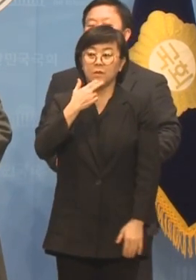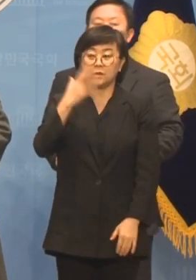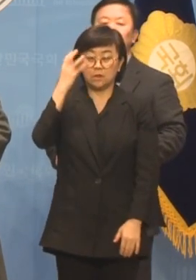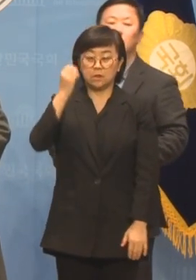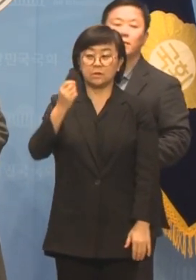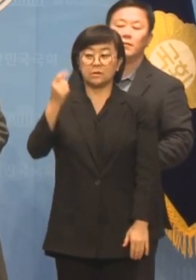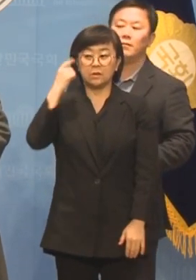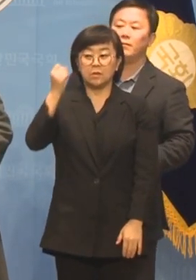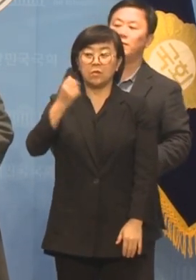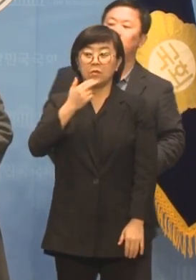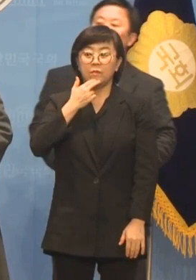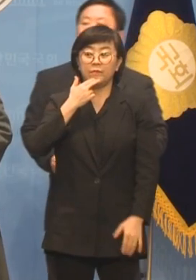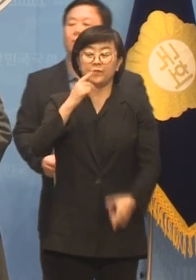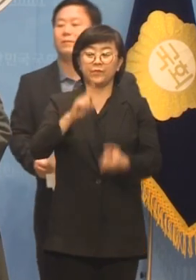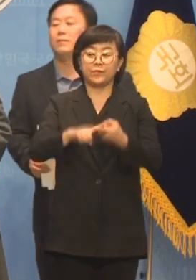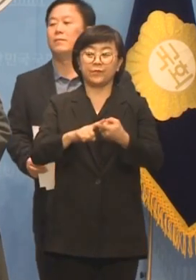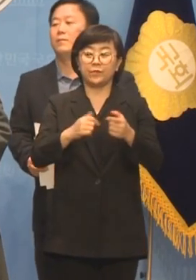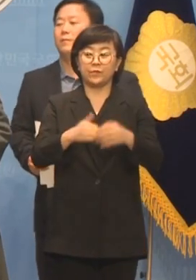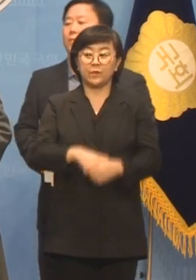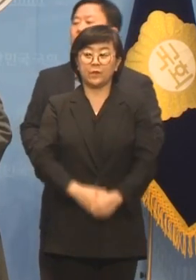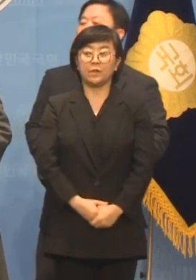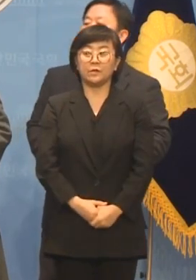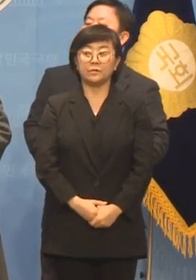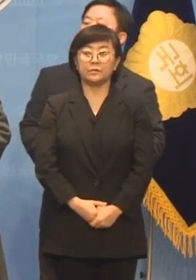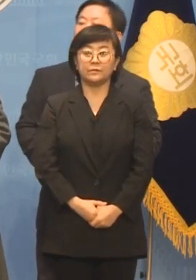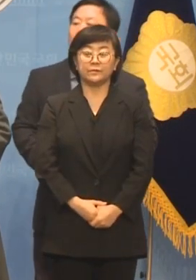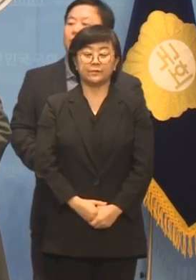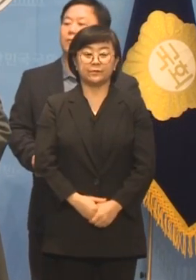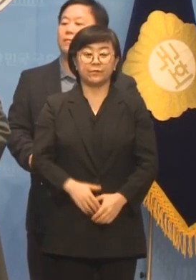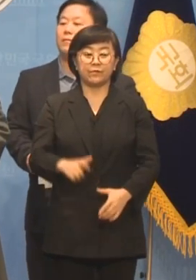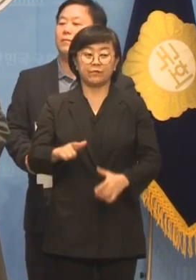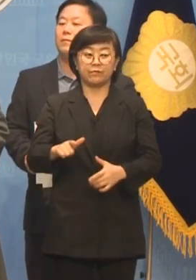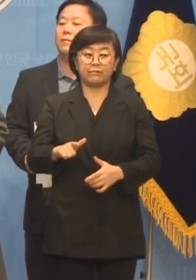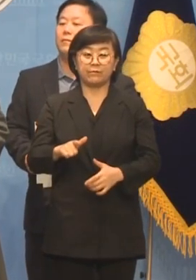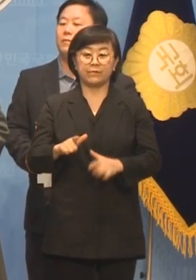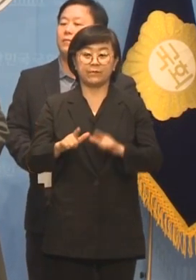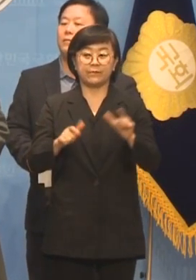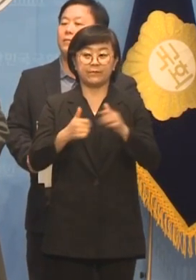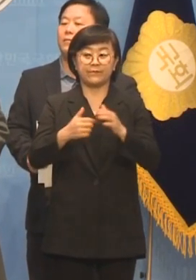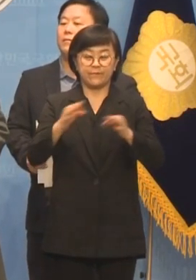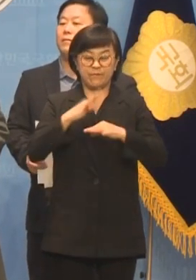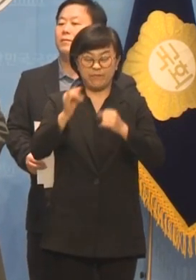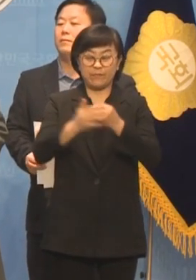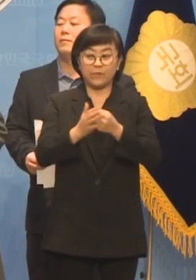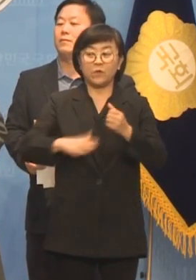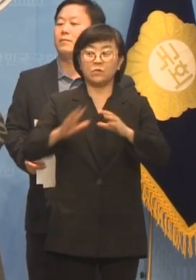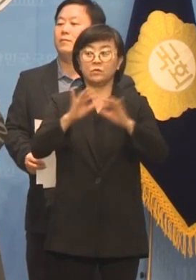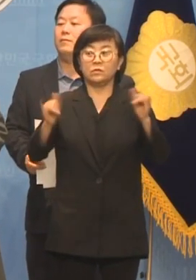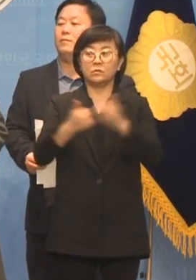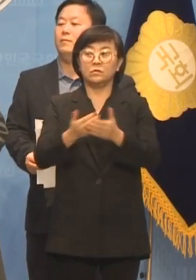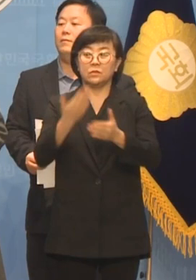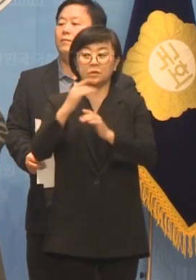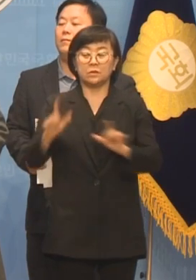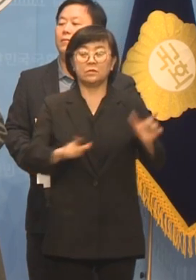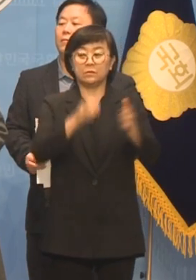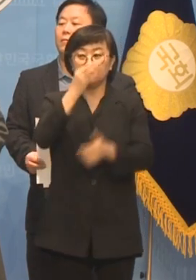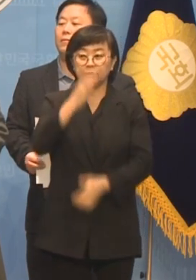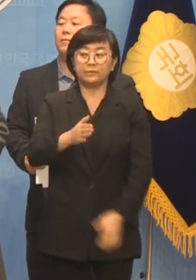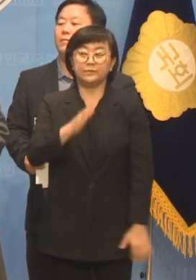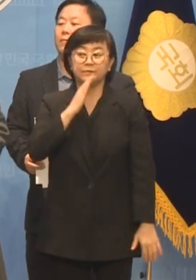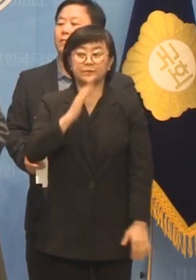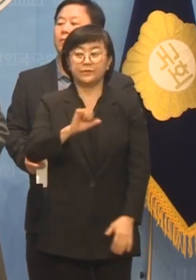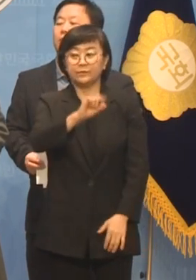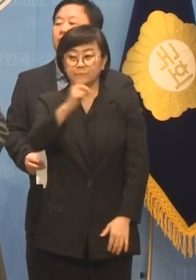생각하지 않는지 매우 의아하지 않을 수가 없습니다. 우리 국민은 지금 먹고 살기도 힘든데